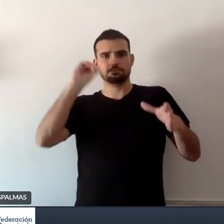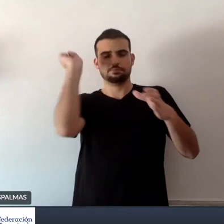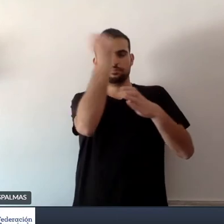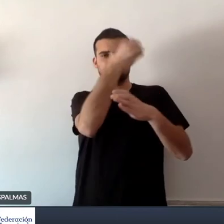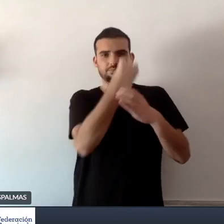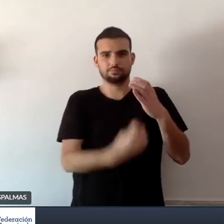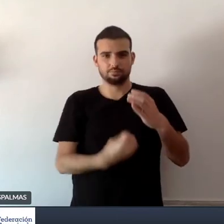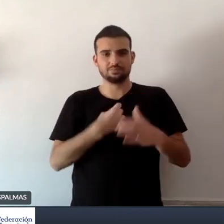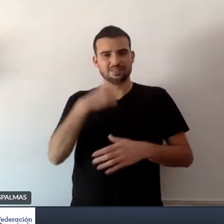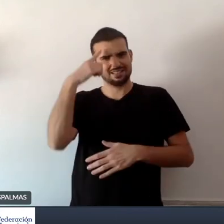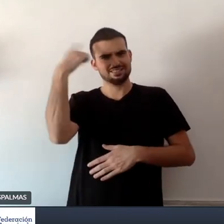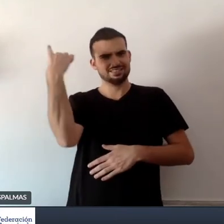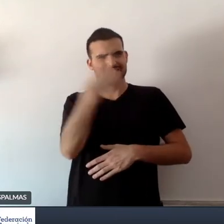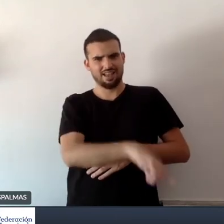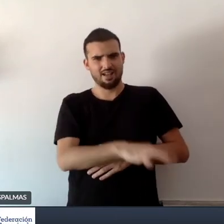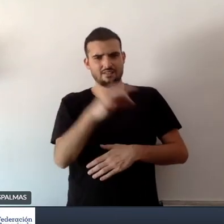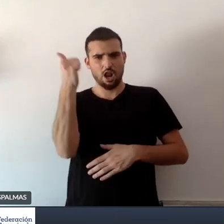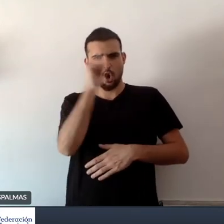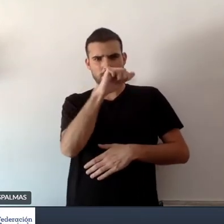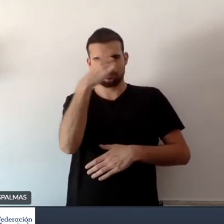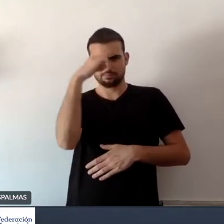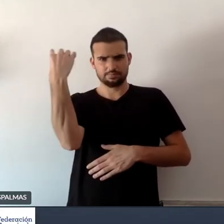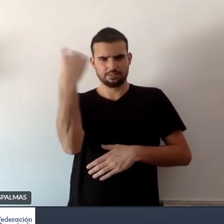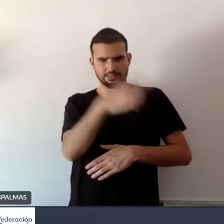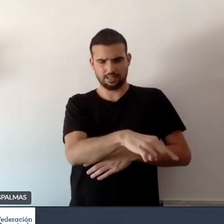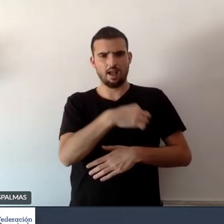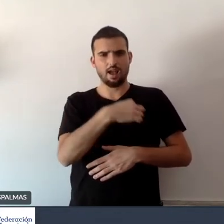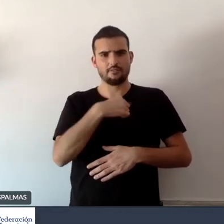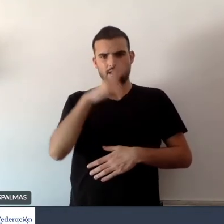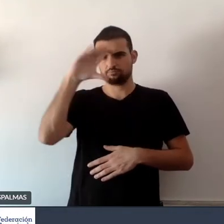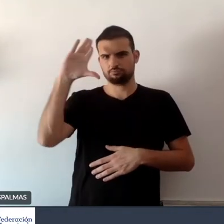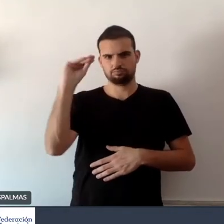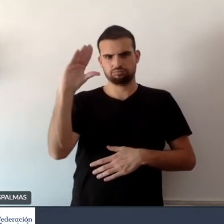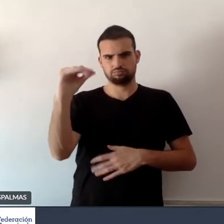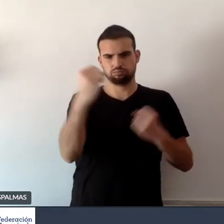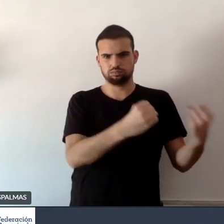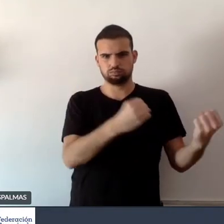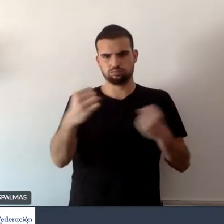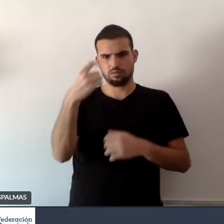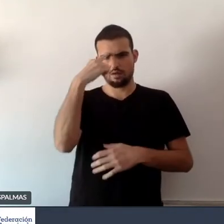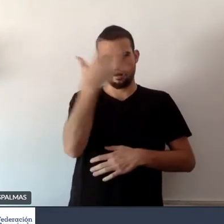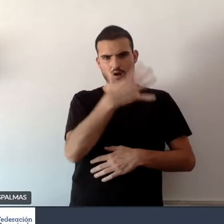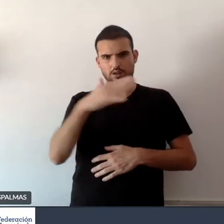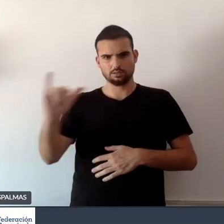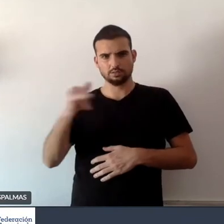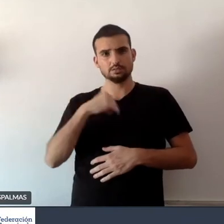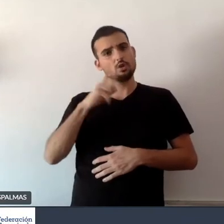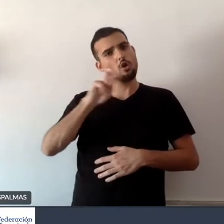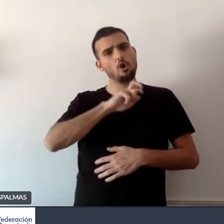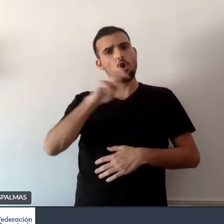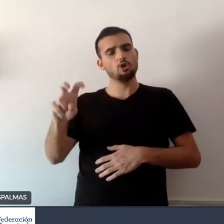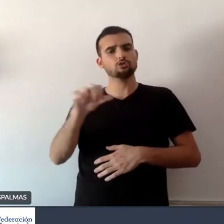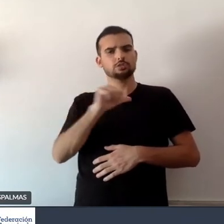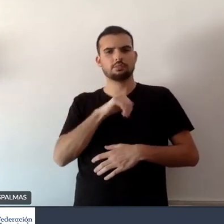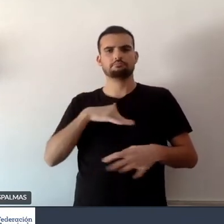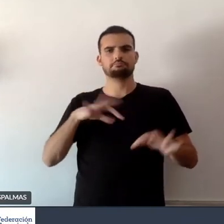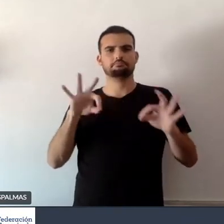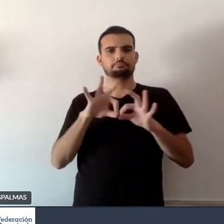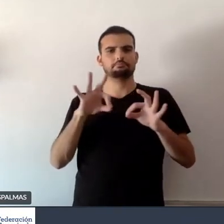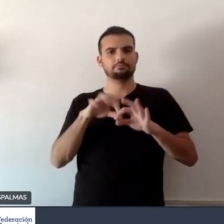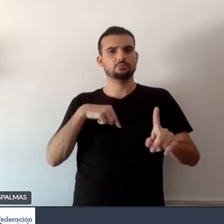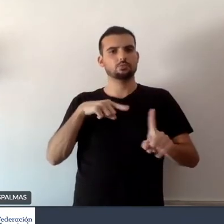Él sabe el momento en el que el balón llega ahí, súper inteligente. 4 segundos en el marcador y sabe que ya está en posición de rebote.